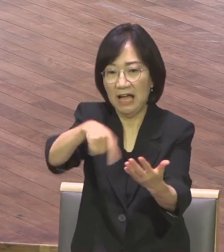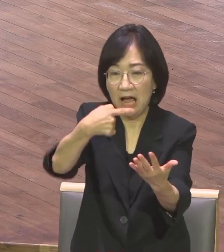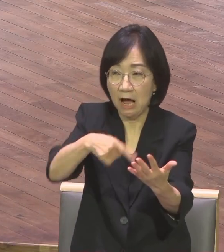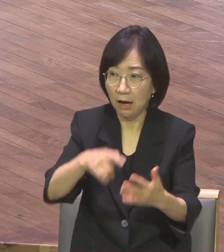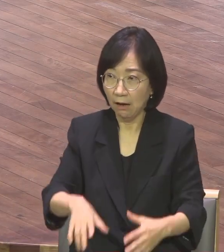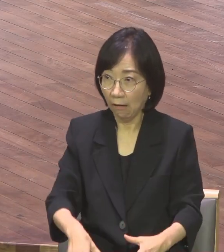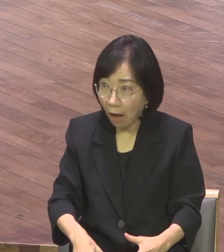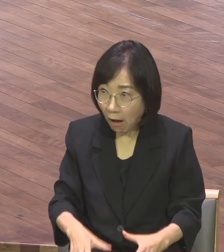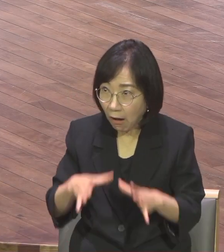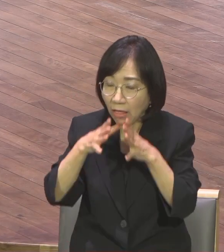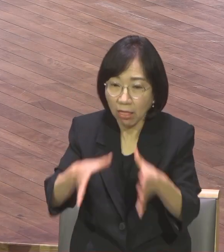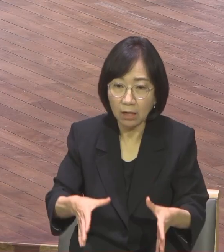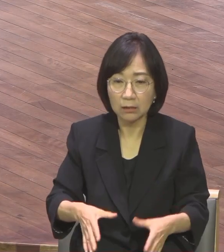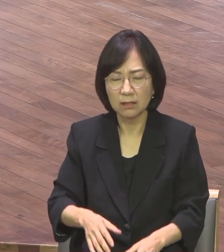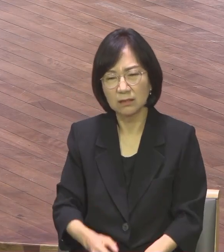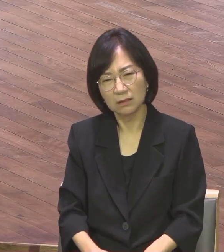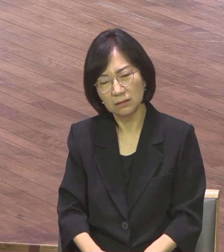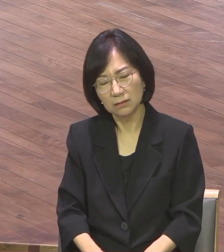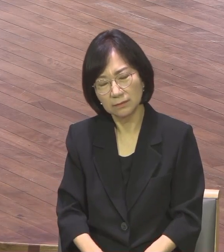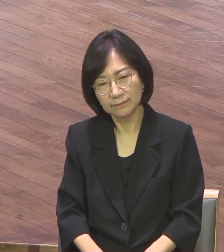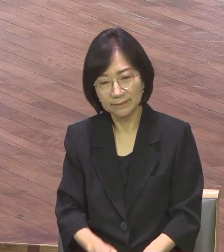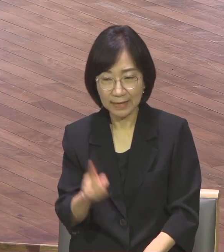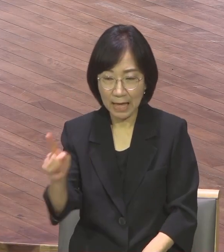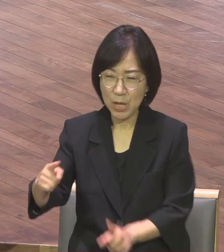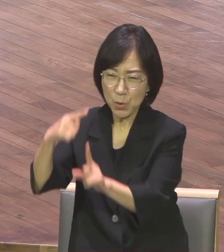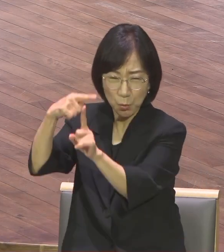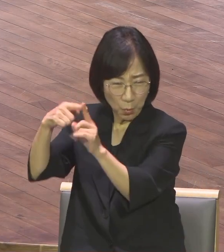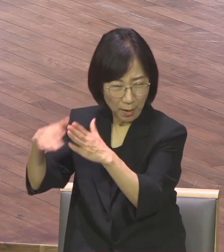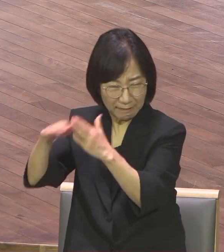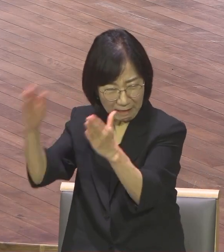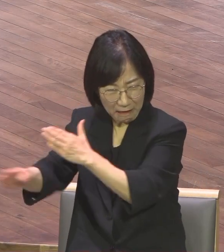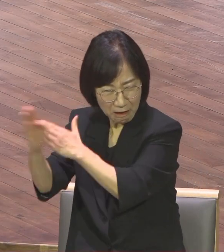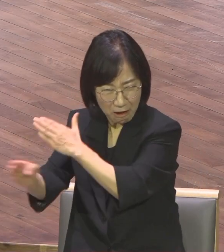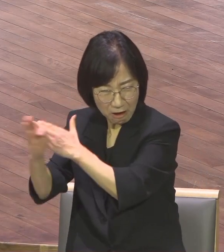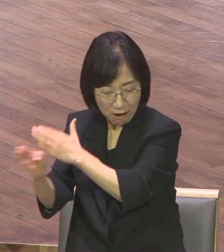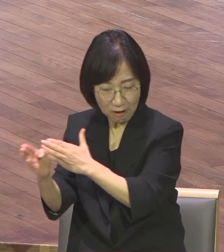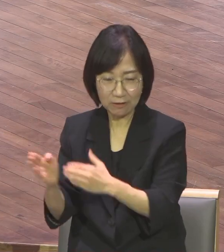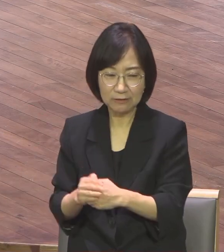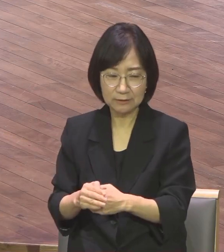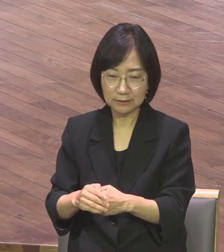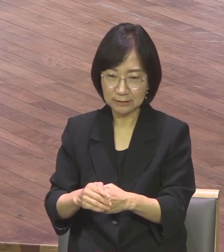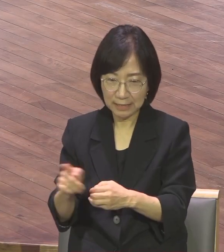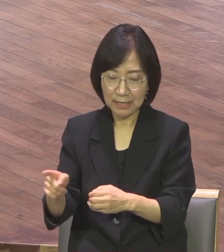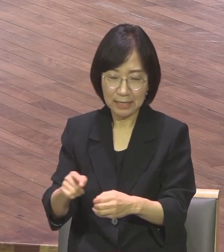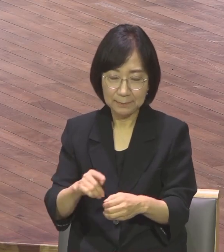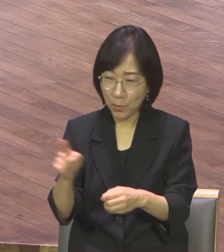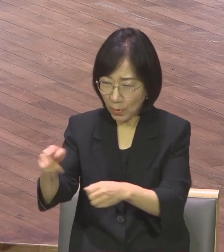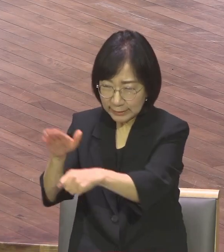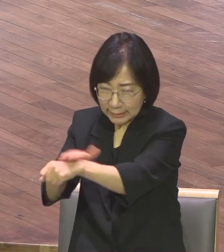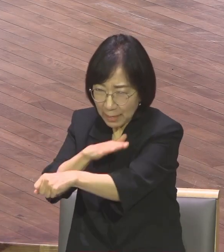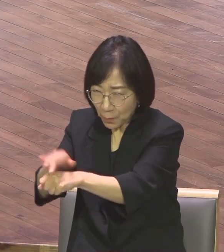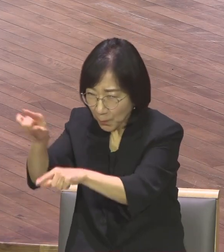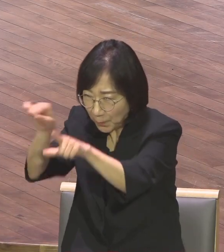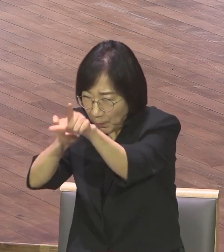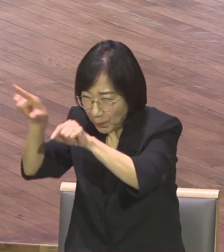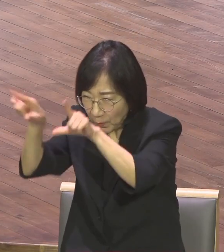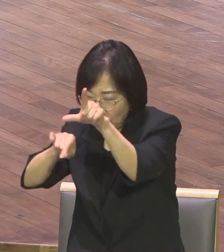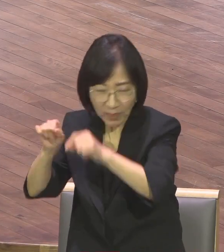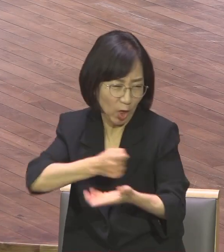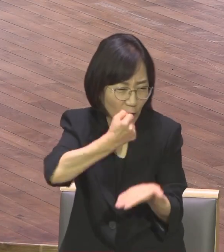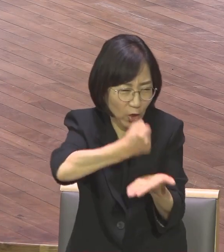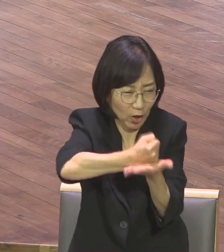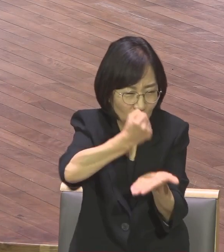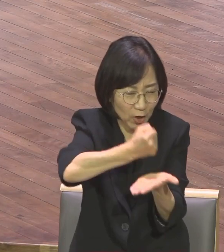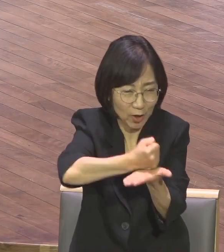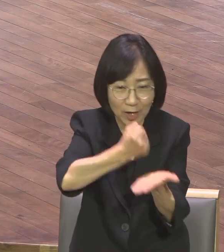만들어버려. 기성교회 다 가짜야. 다 엉터리야. 다 틀린 거야. 이런 잘못된 부분들이 많지요. 기성교회 문제. 그거